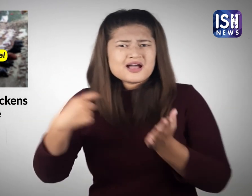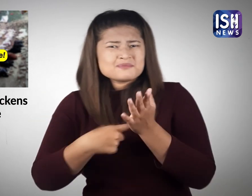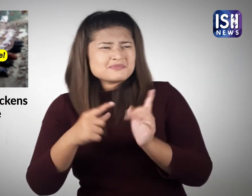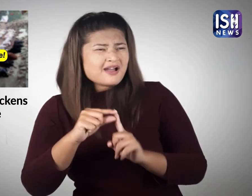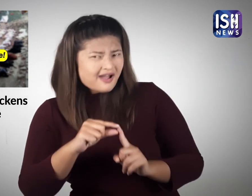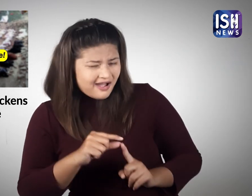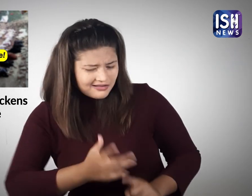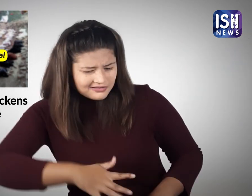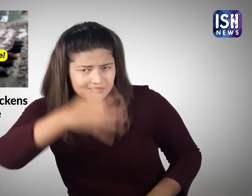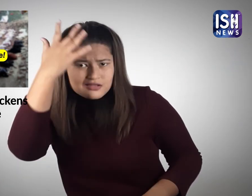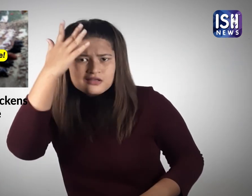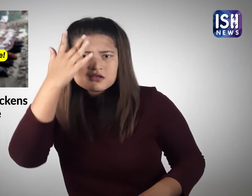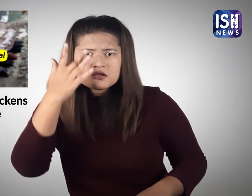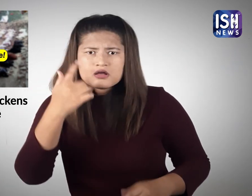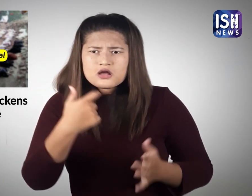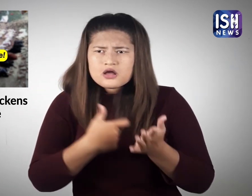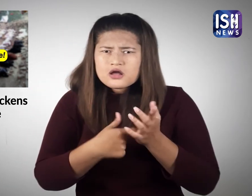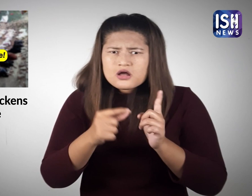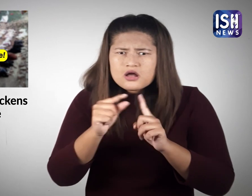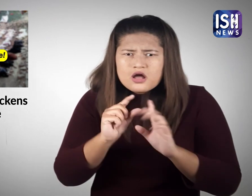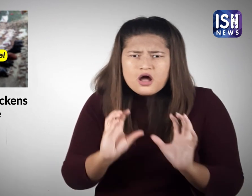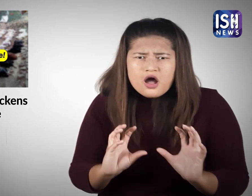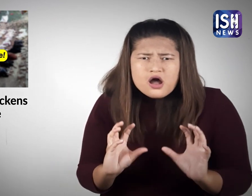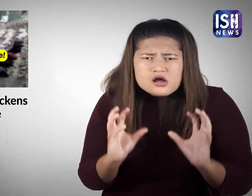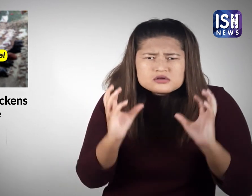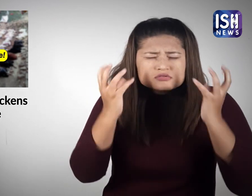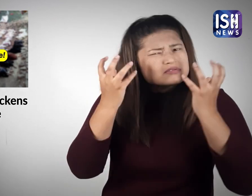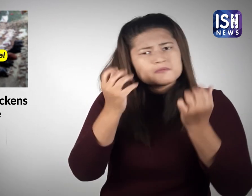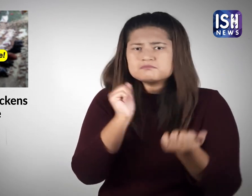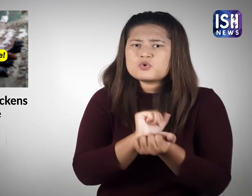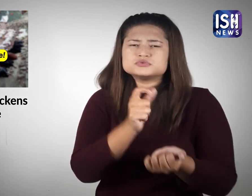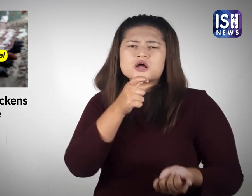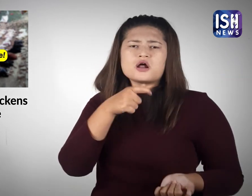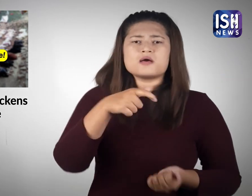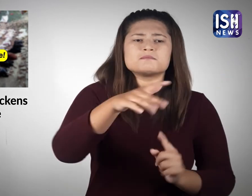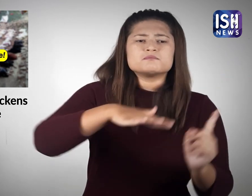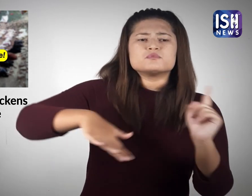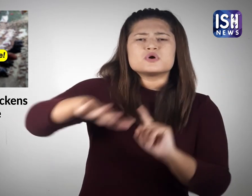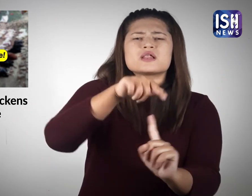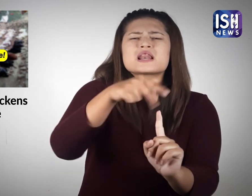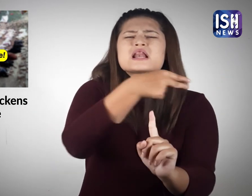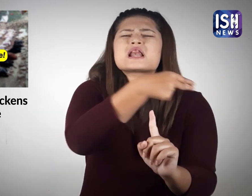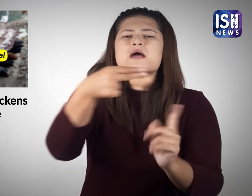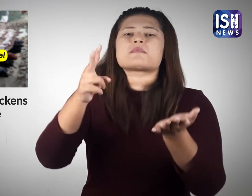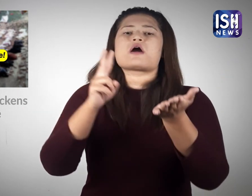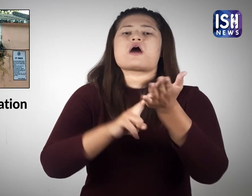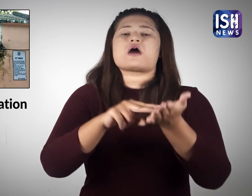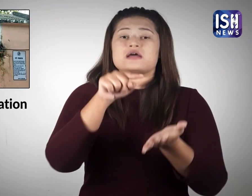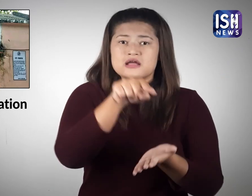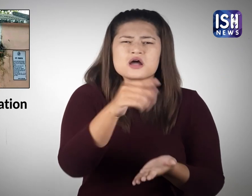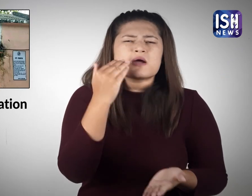लेकिन रामचंदर ने ऐसा करने से मना कर दिया फिर रंजीत ने 22 नवेंबर को निलागिरी ठाने में शिकायत दर्ज कर आई